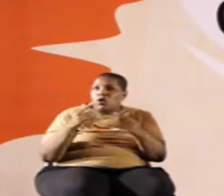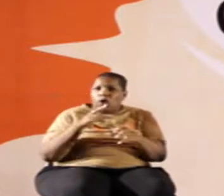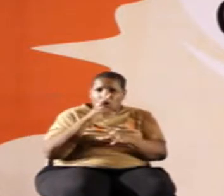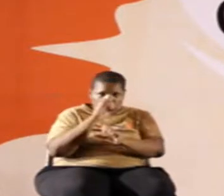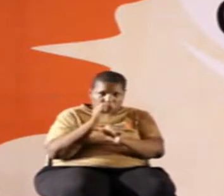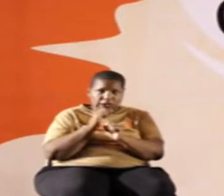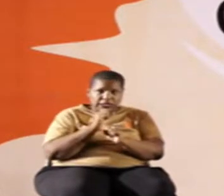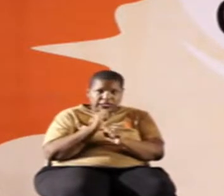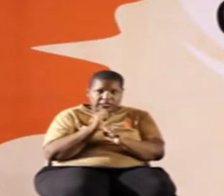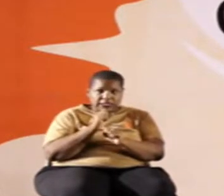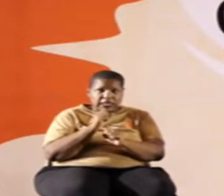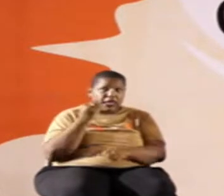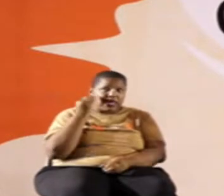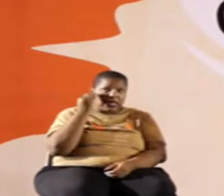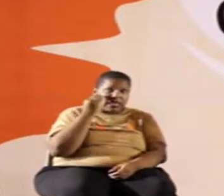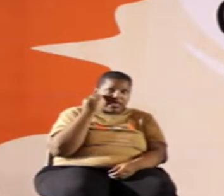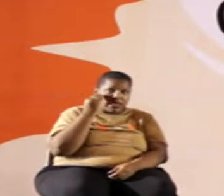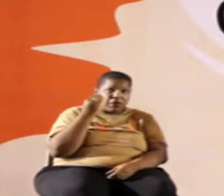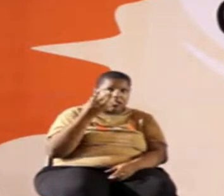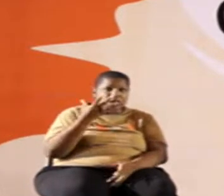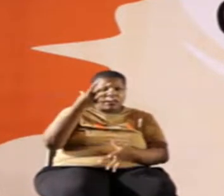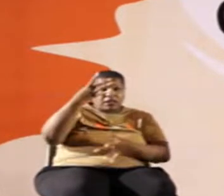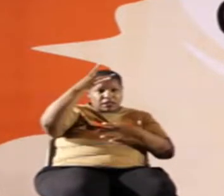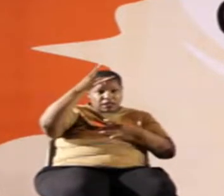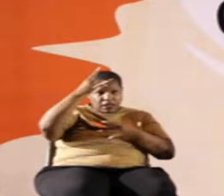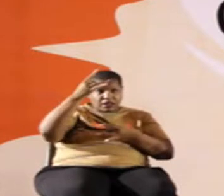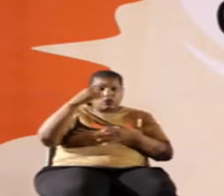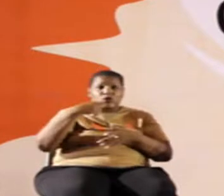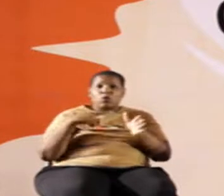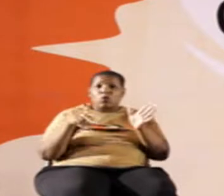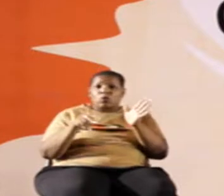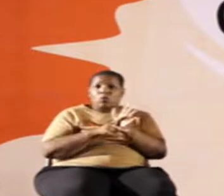potência e experiência encarnada do axé,